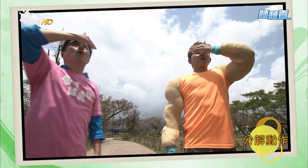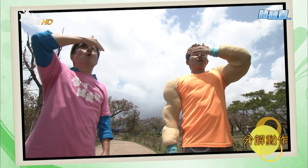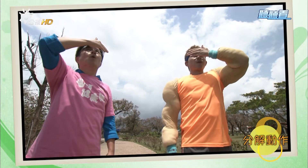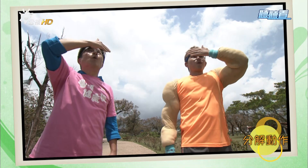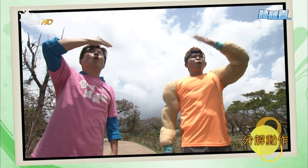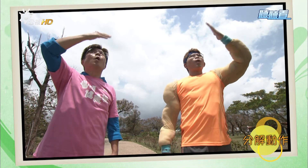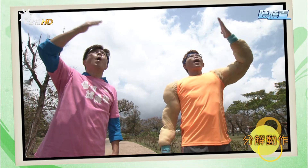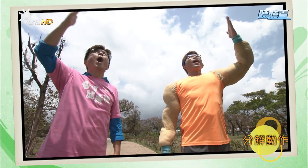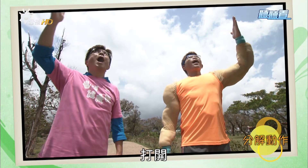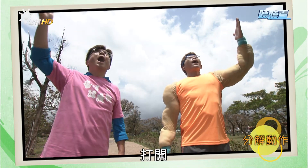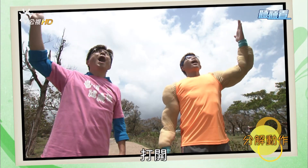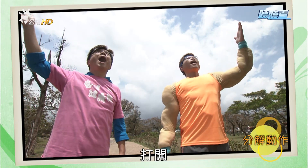文化交流。